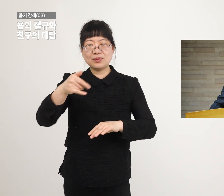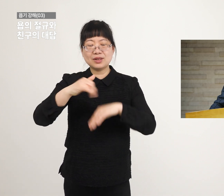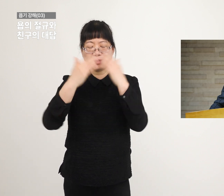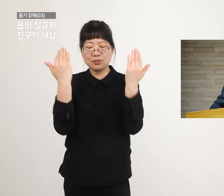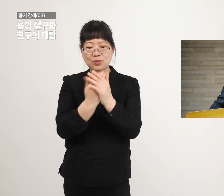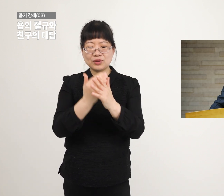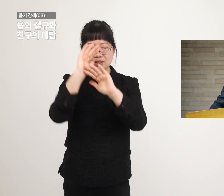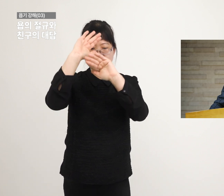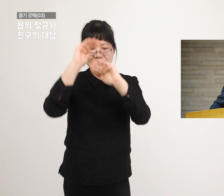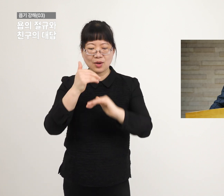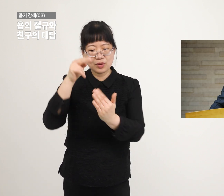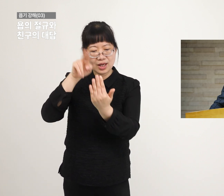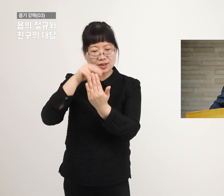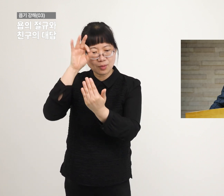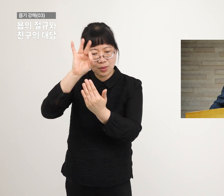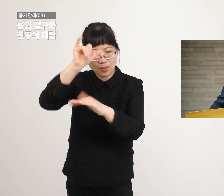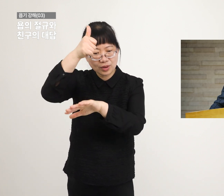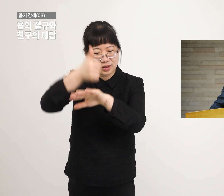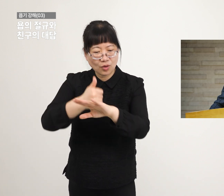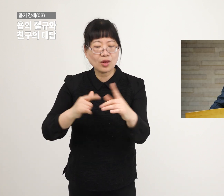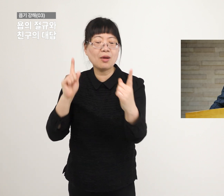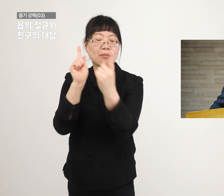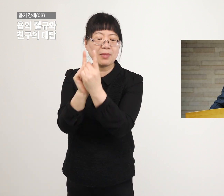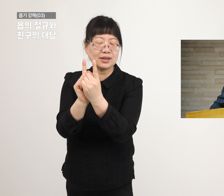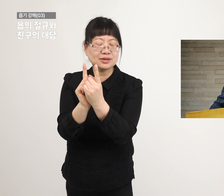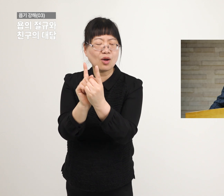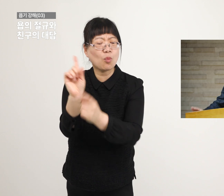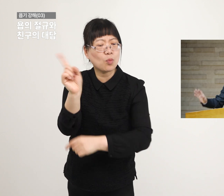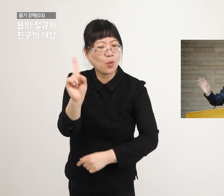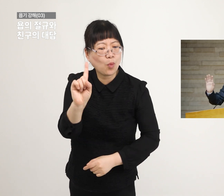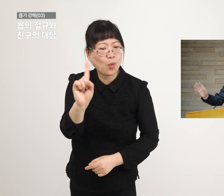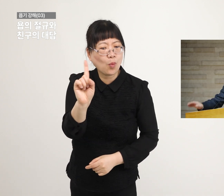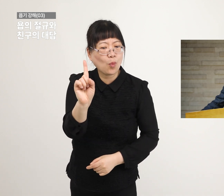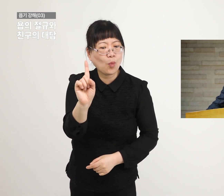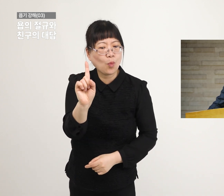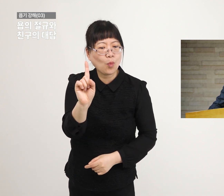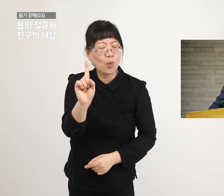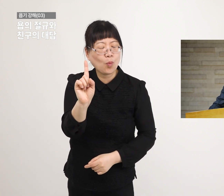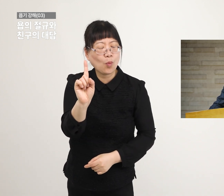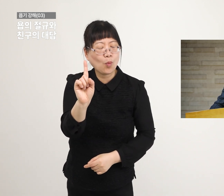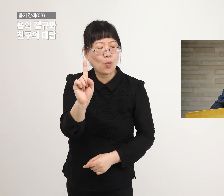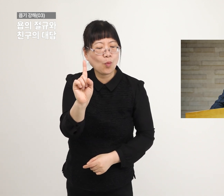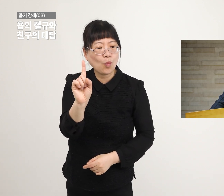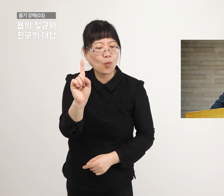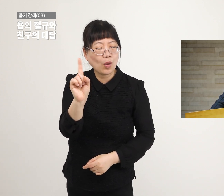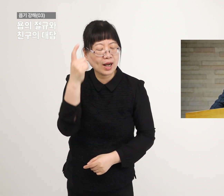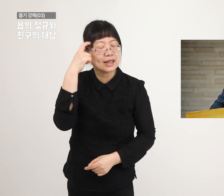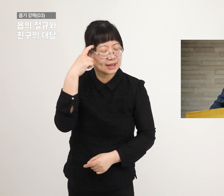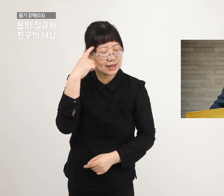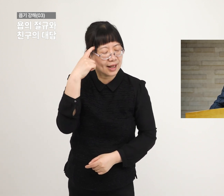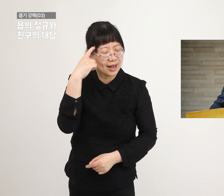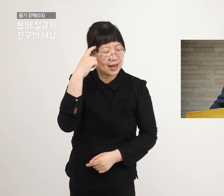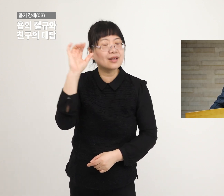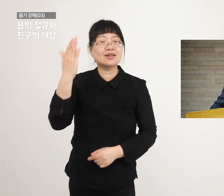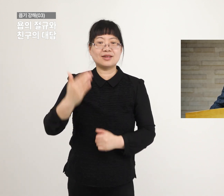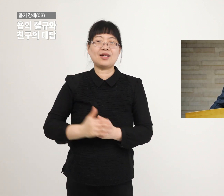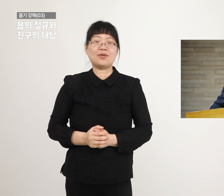쫓아가다 보면 어떤 결론과 마주하게 될까? 이건 스포가 아니라